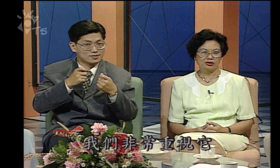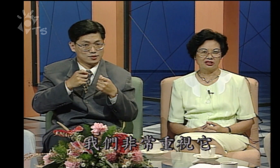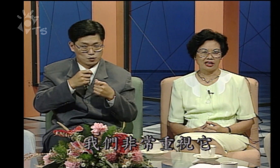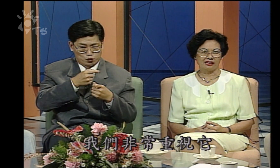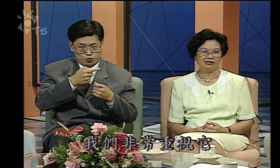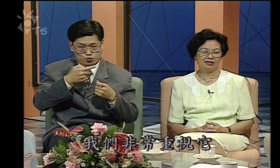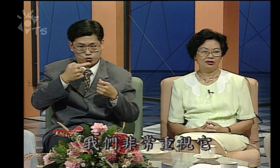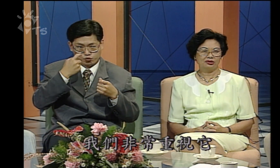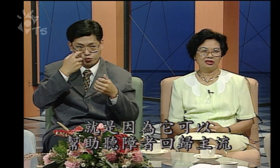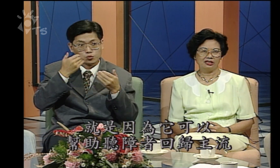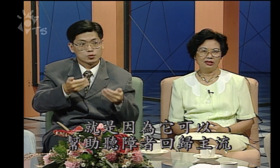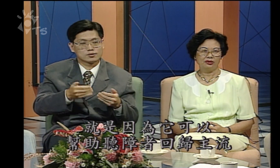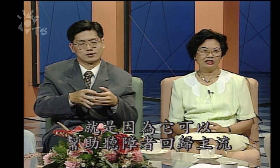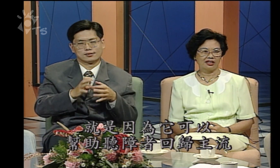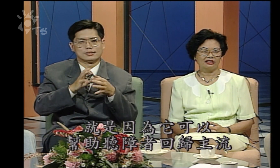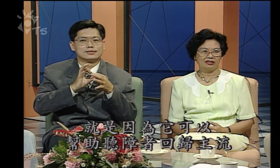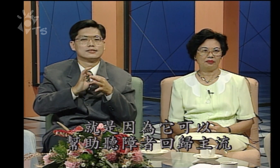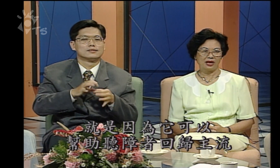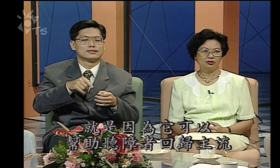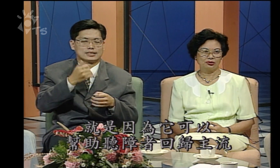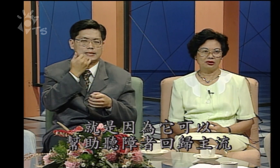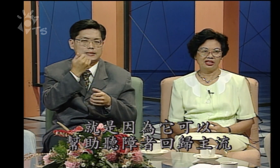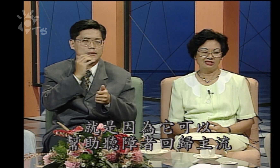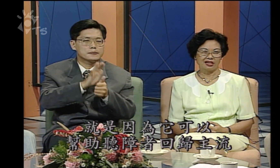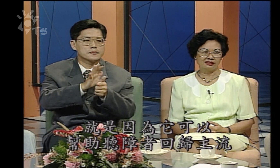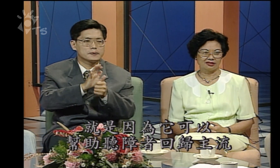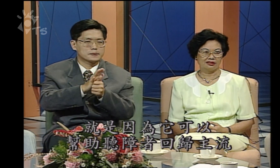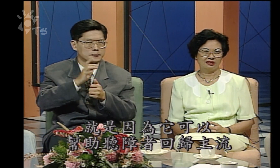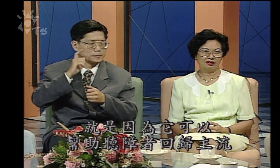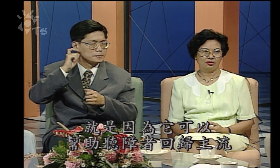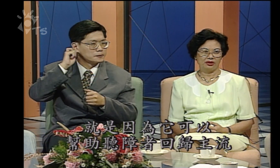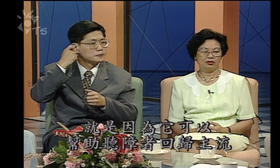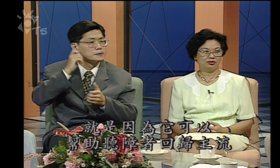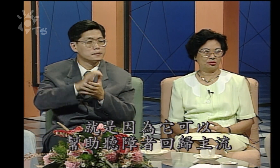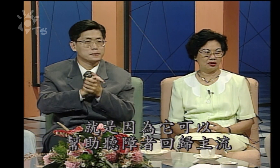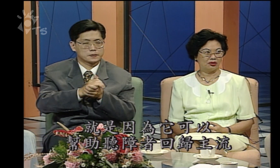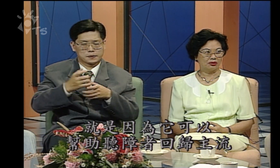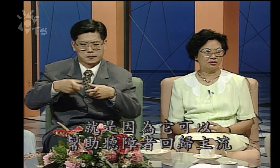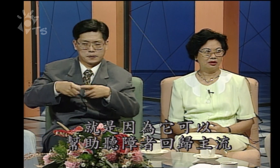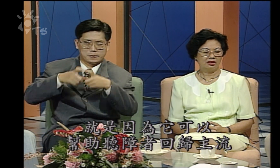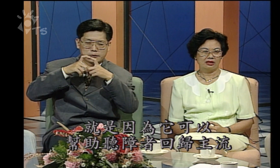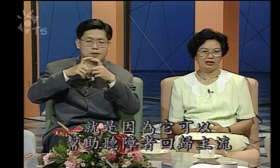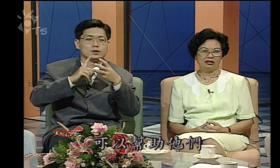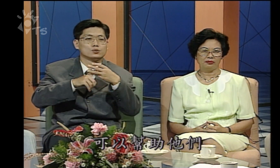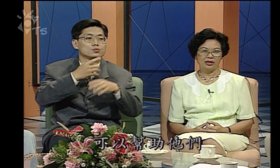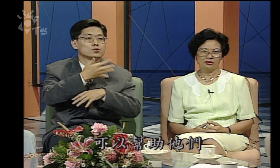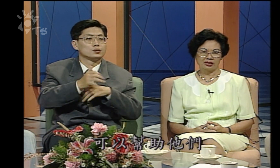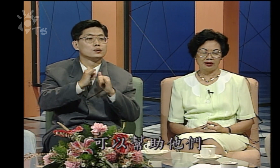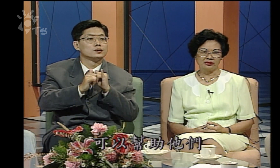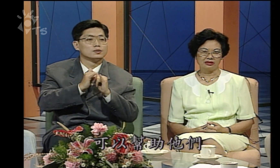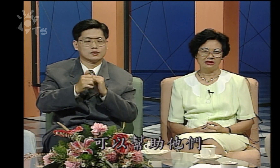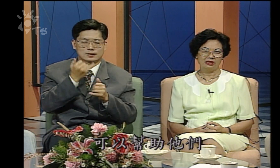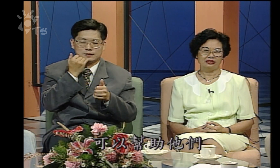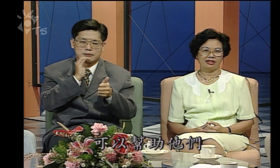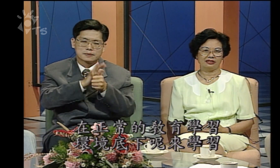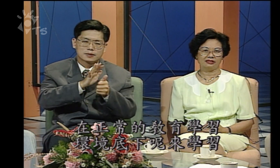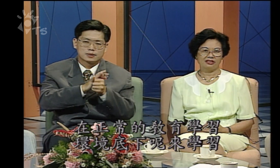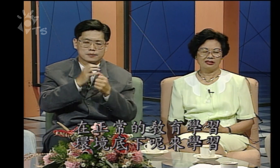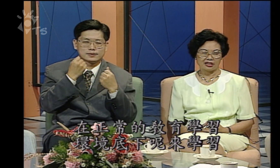视它，就是因为它可以帮助听障者回归主流，可以帮助他们在正常